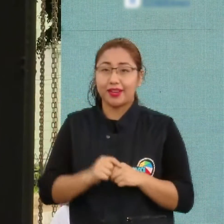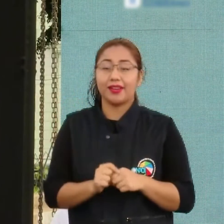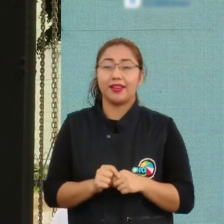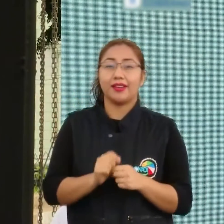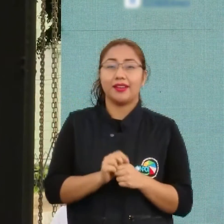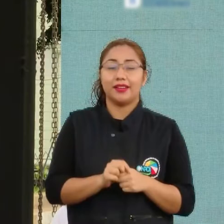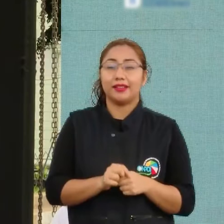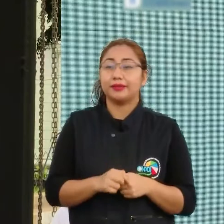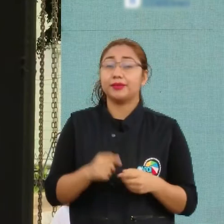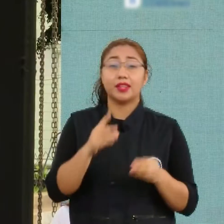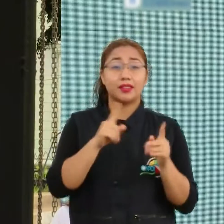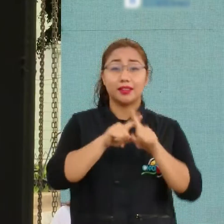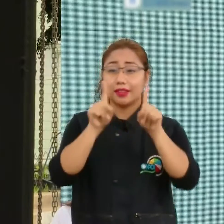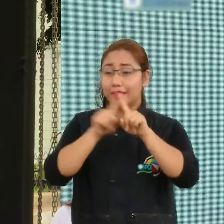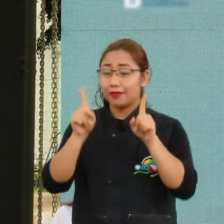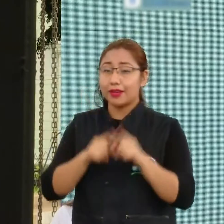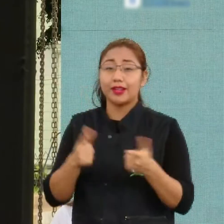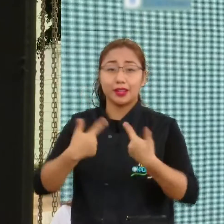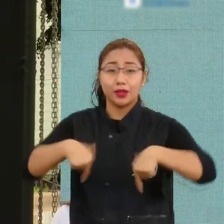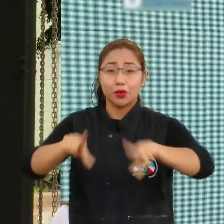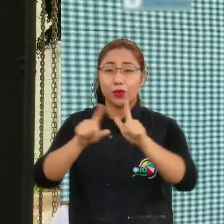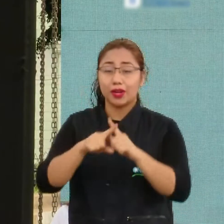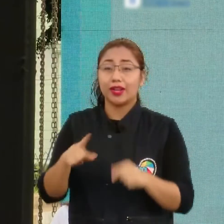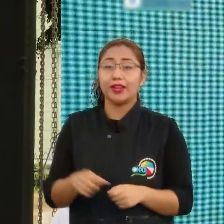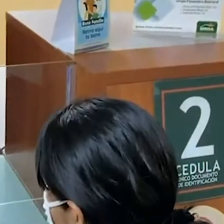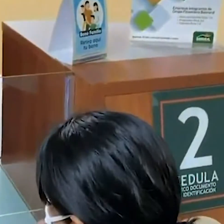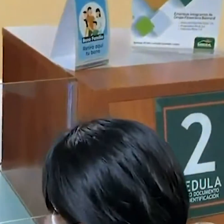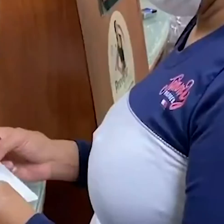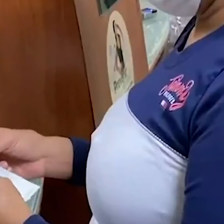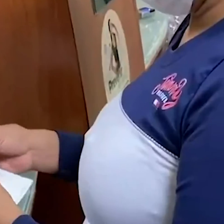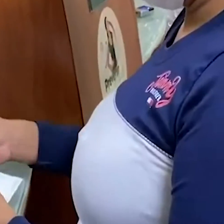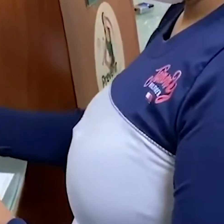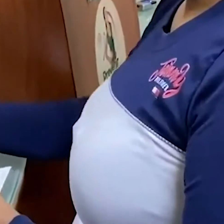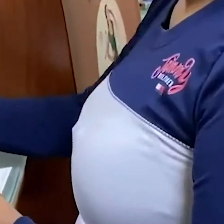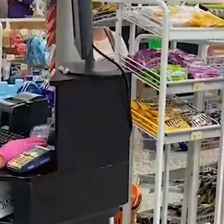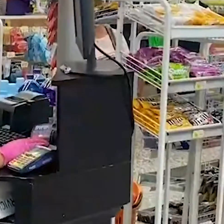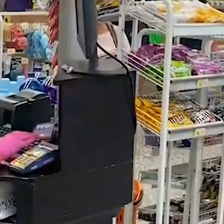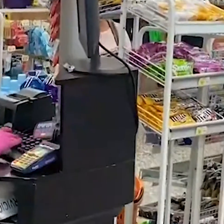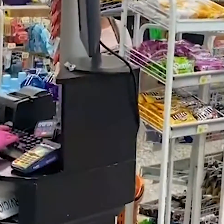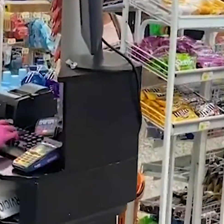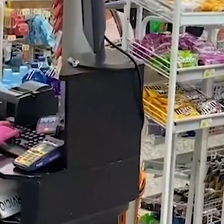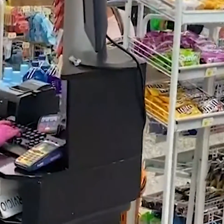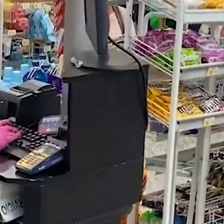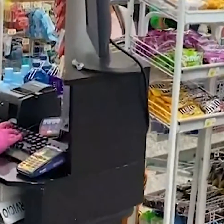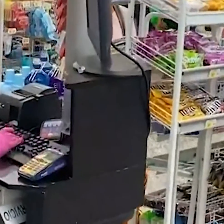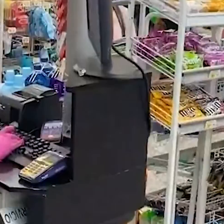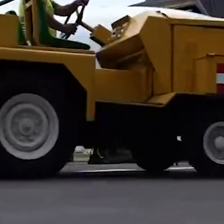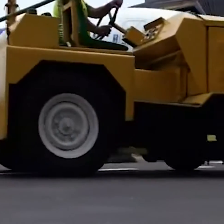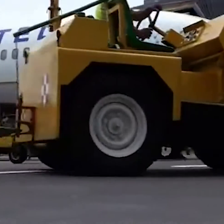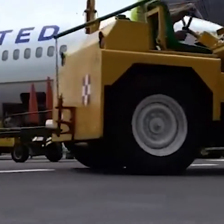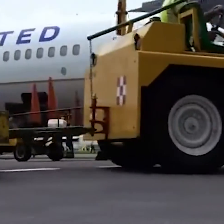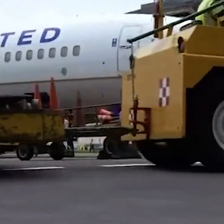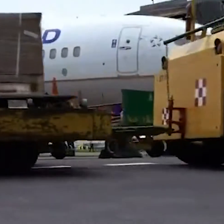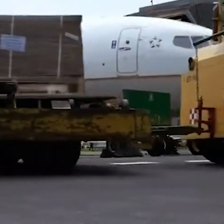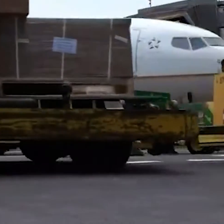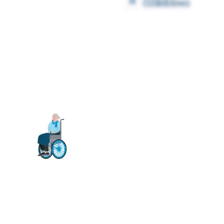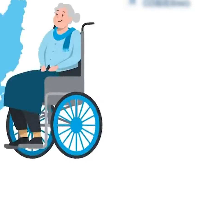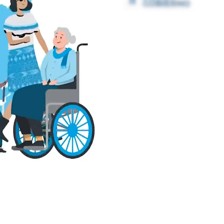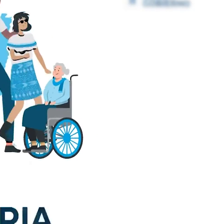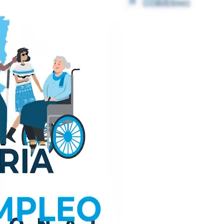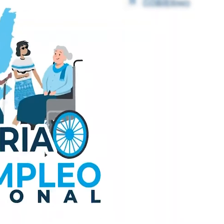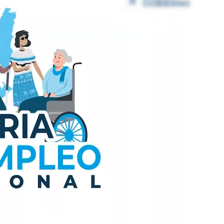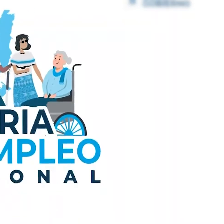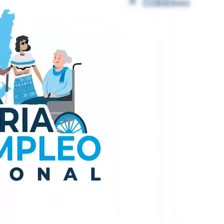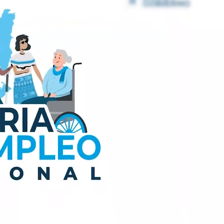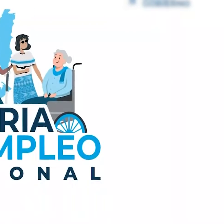en los departamentos de la República o de manera virtual. Según se tiene previsto, a lo largo de la semana, la feria estará llegando a las siguientes